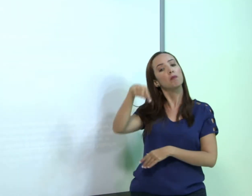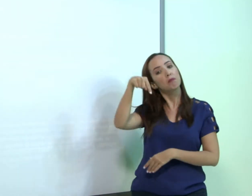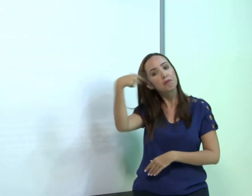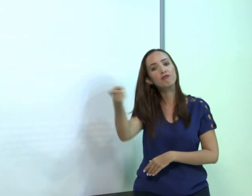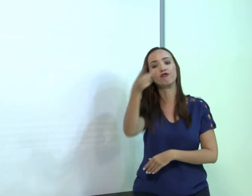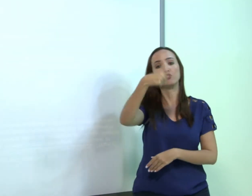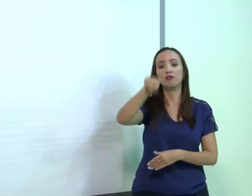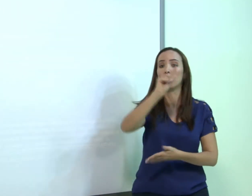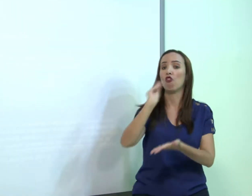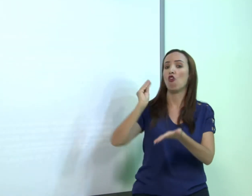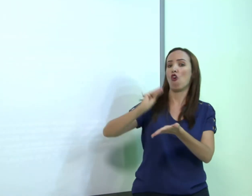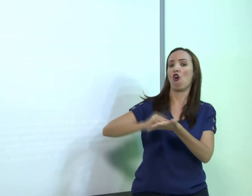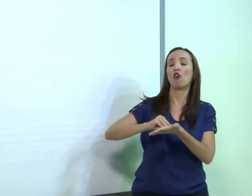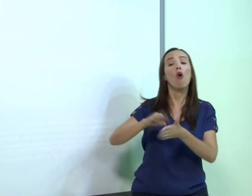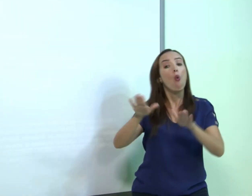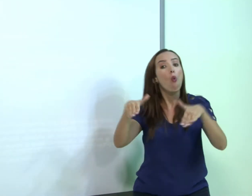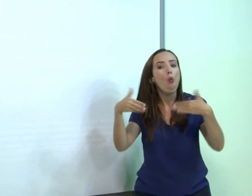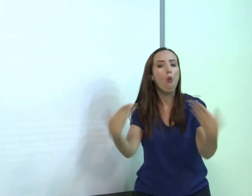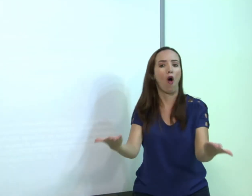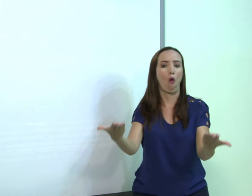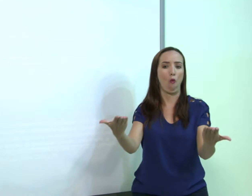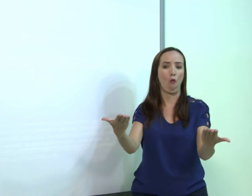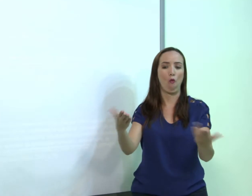E logo após, vocês vão colocar